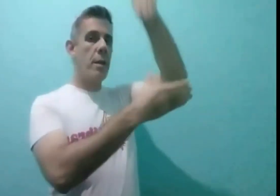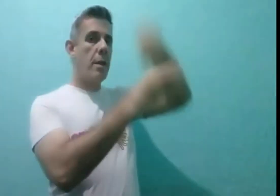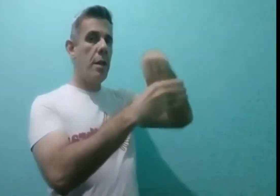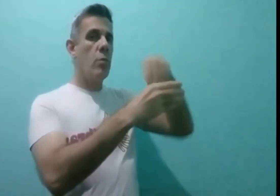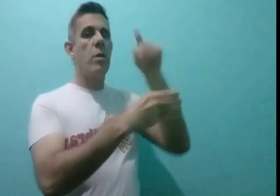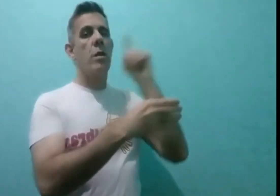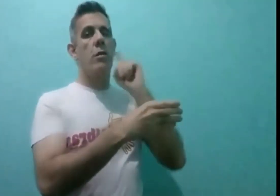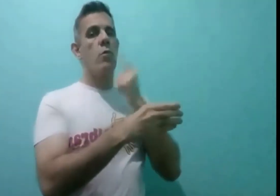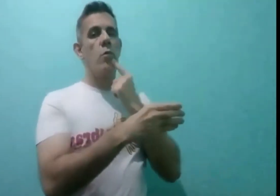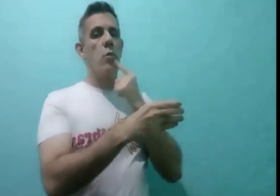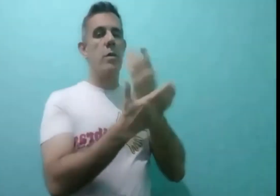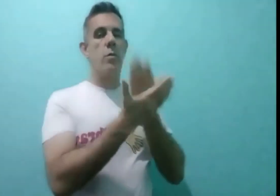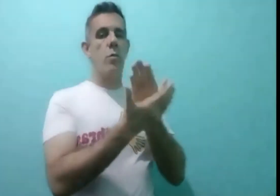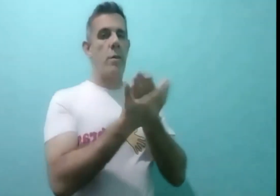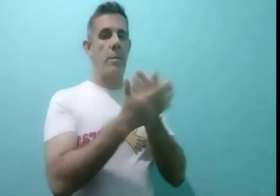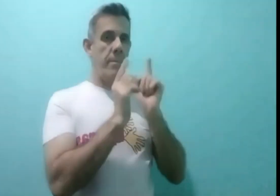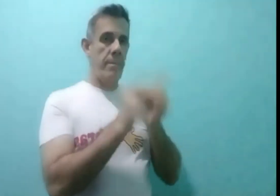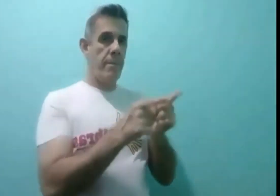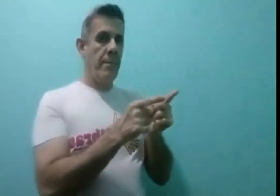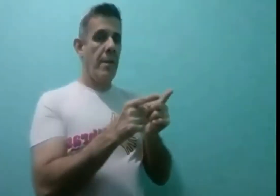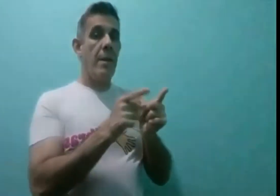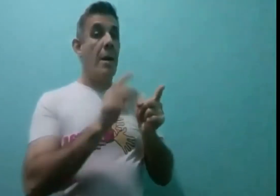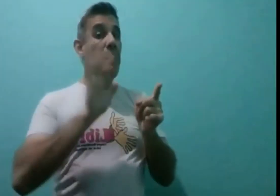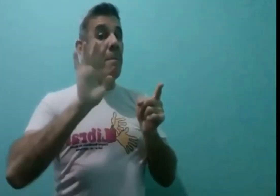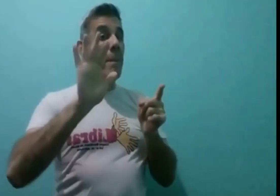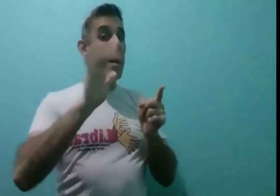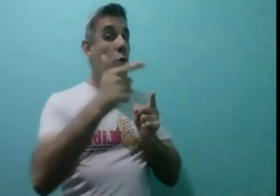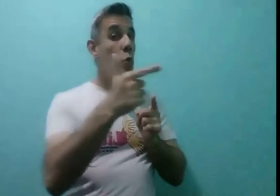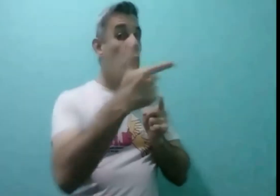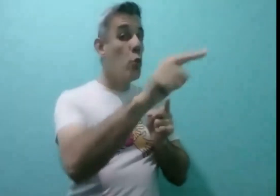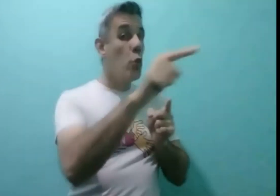o Instituto Nacional de Educação de Surdos, o INES,